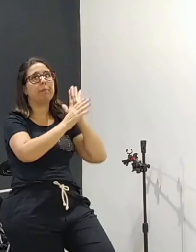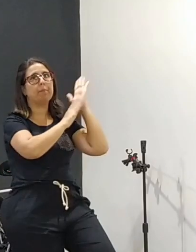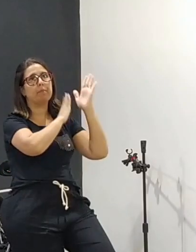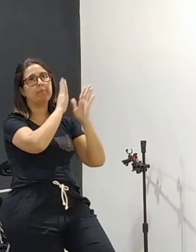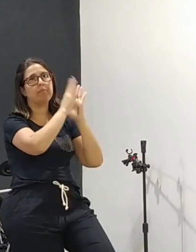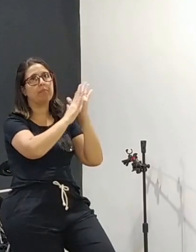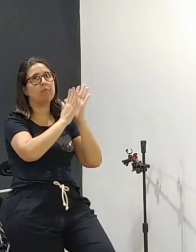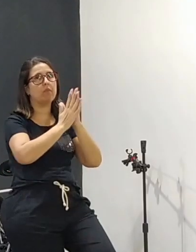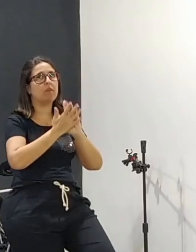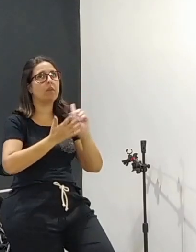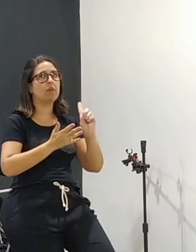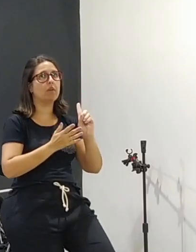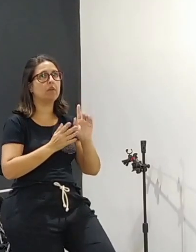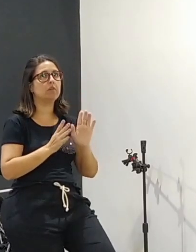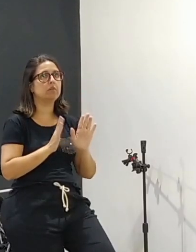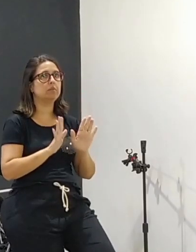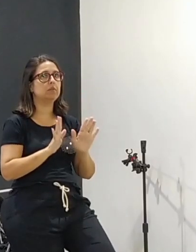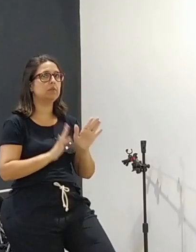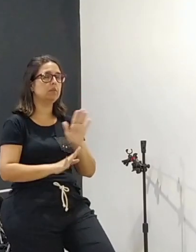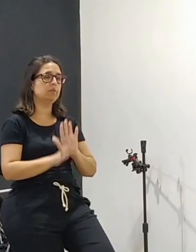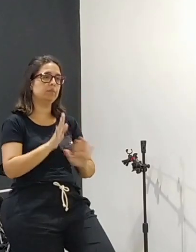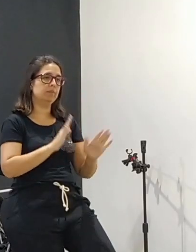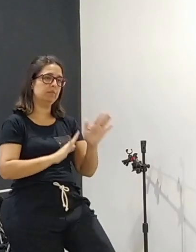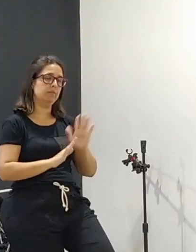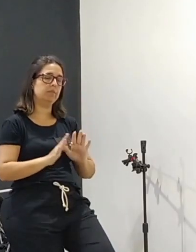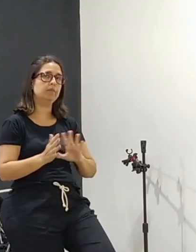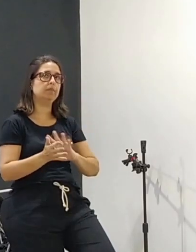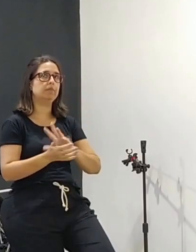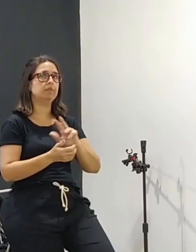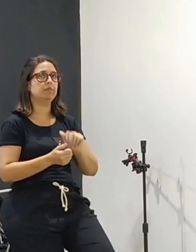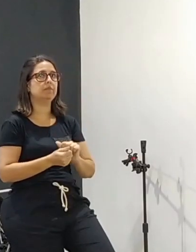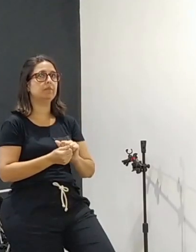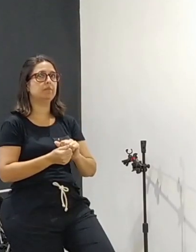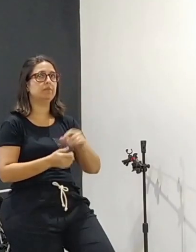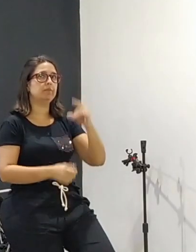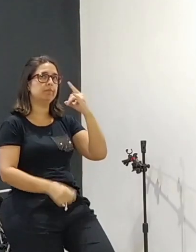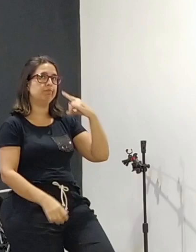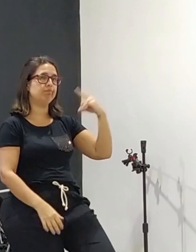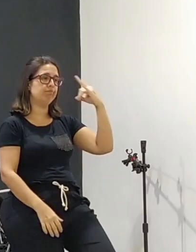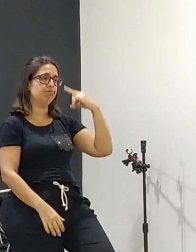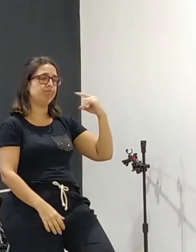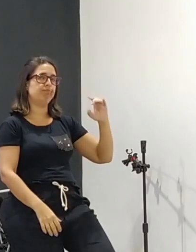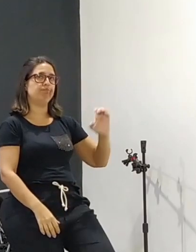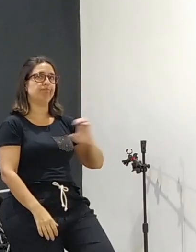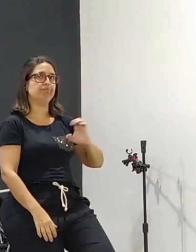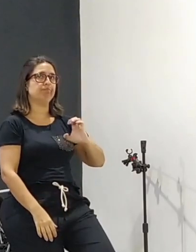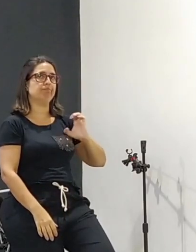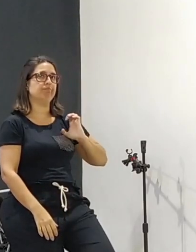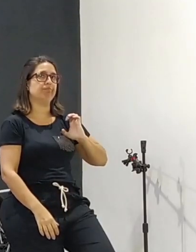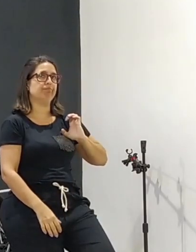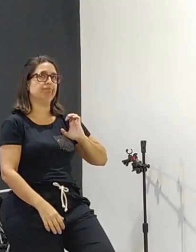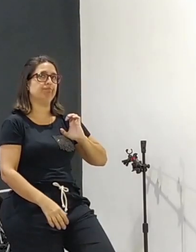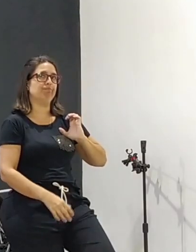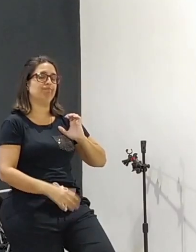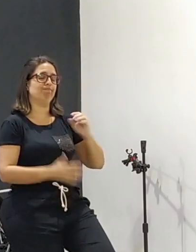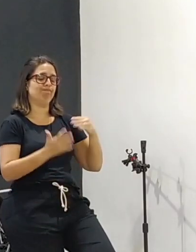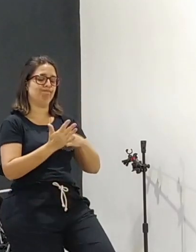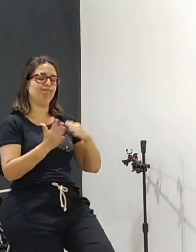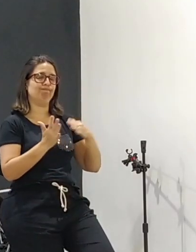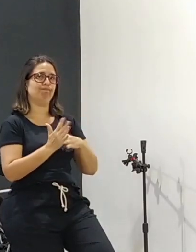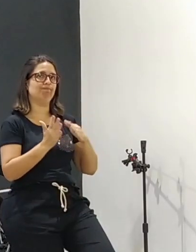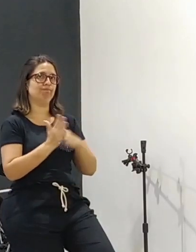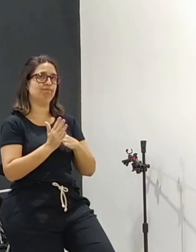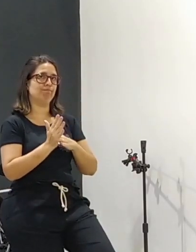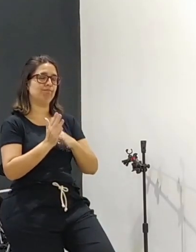palavra, mas os cuidados desse mundo e a sedução das riquezas sufocam a palavra e ela